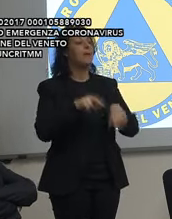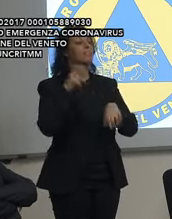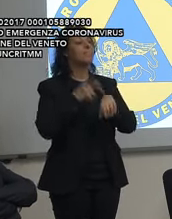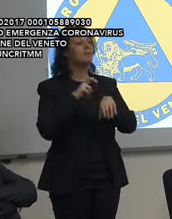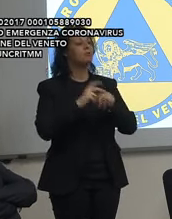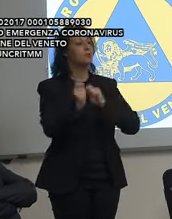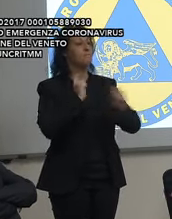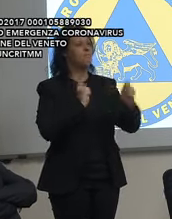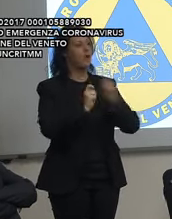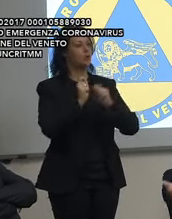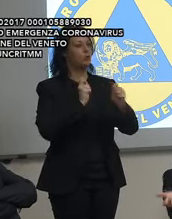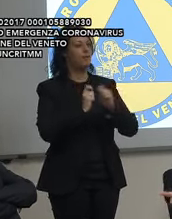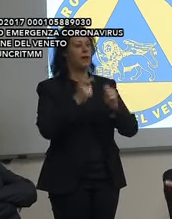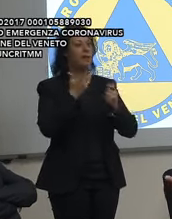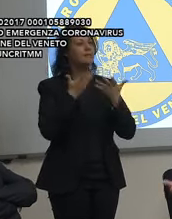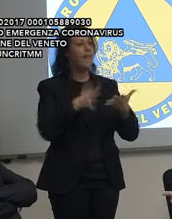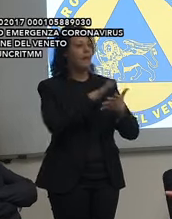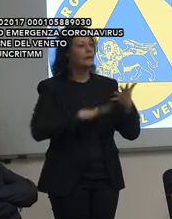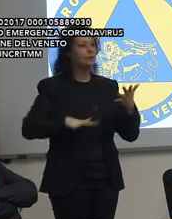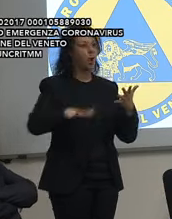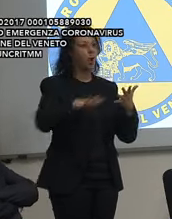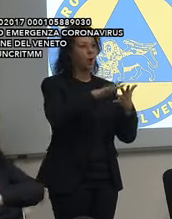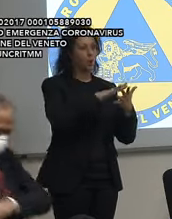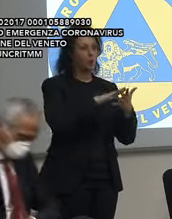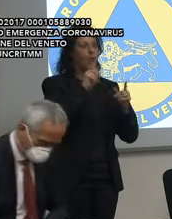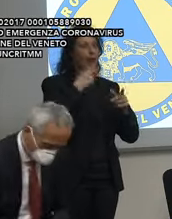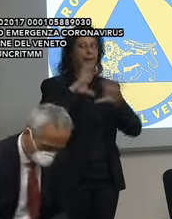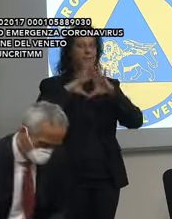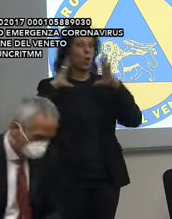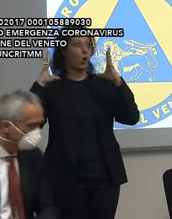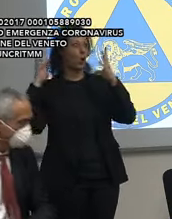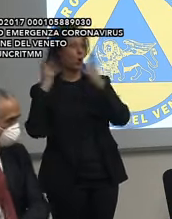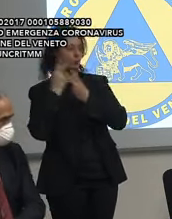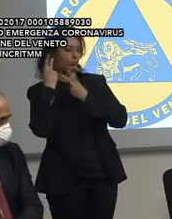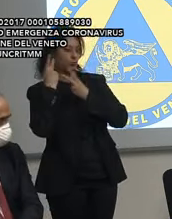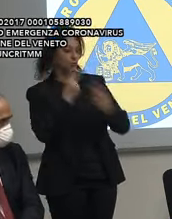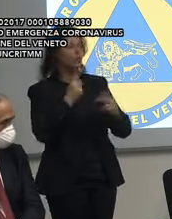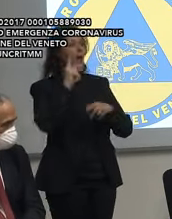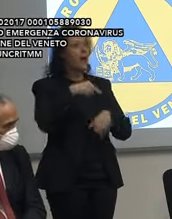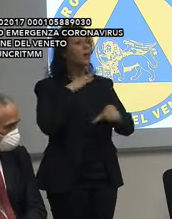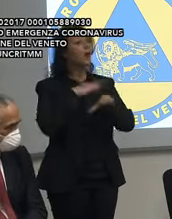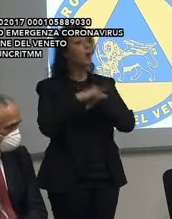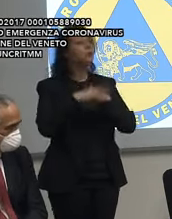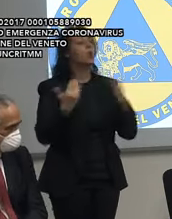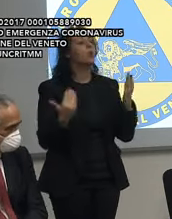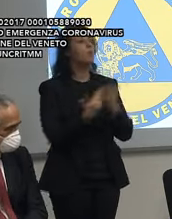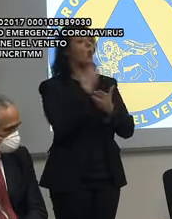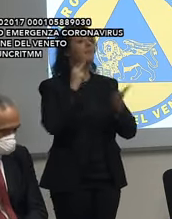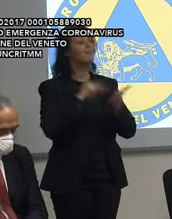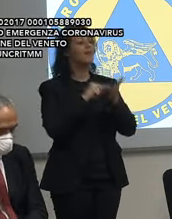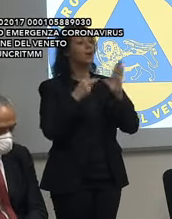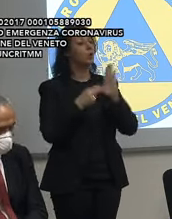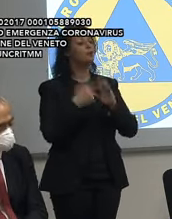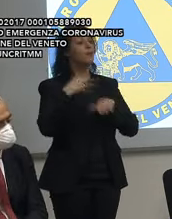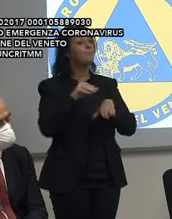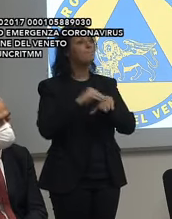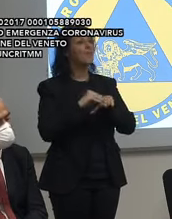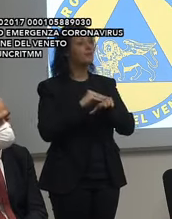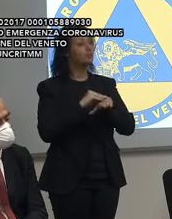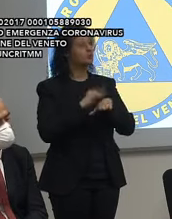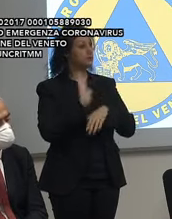nostro territorio, ma soprattutto che si apre al mondo anche con le nuove tecnologie della medicina, perché non sarà più la